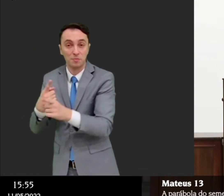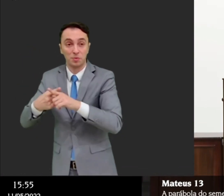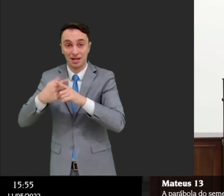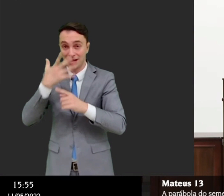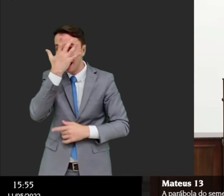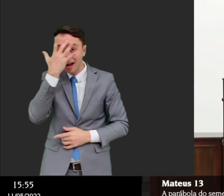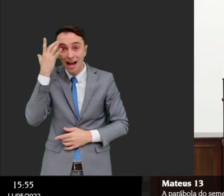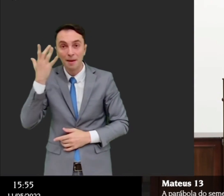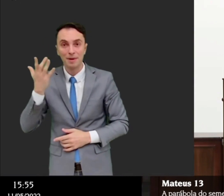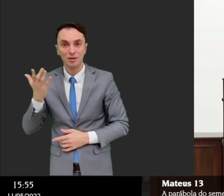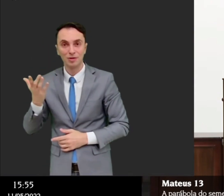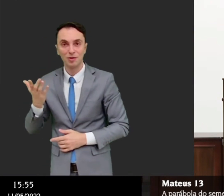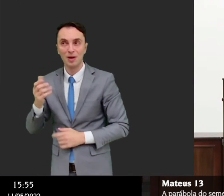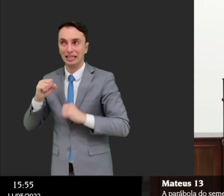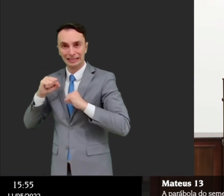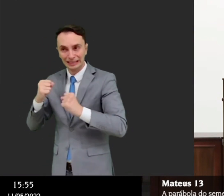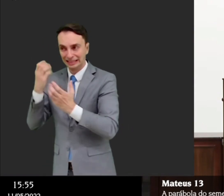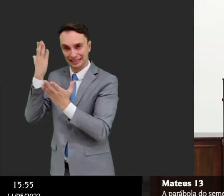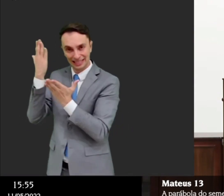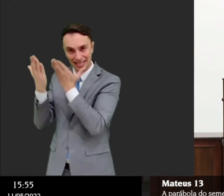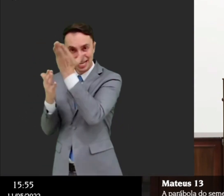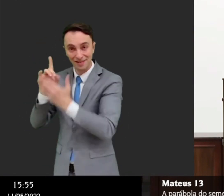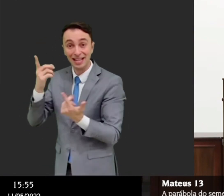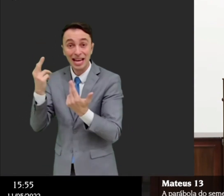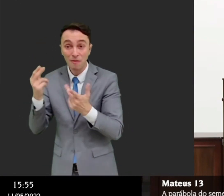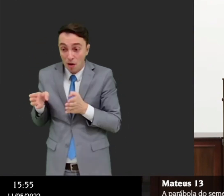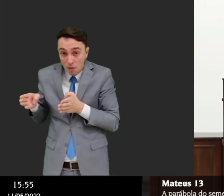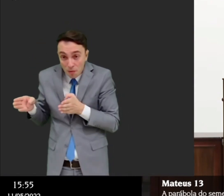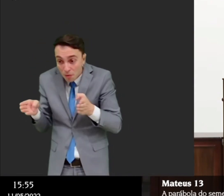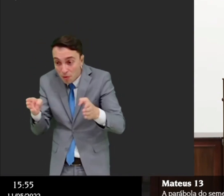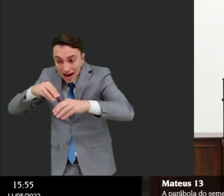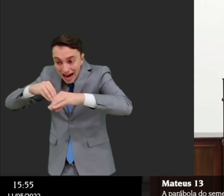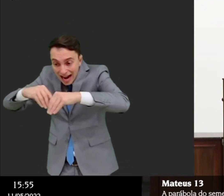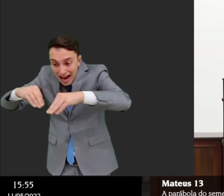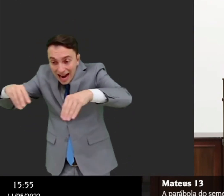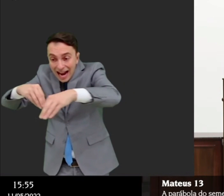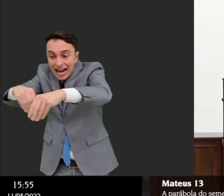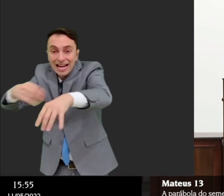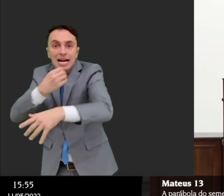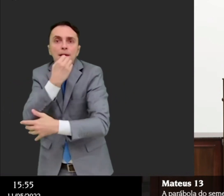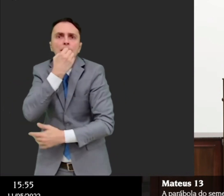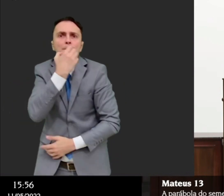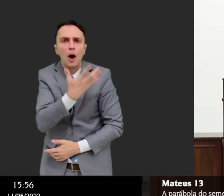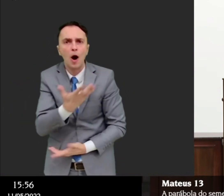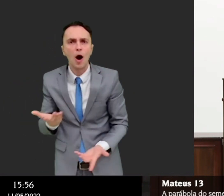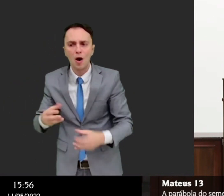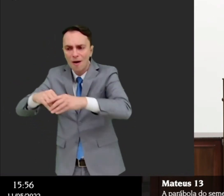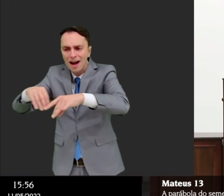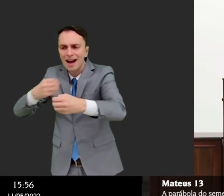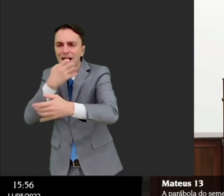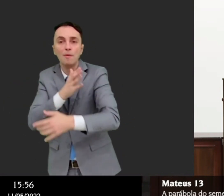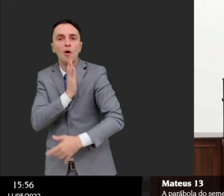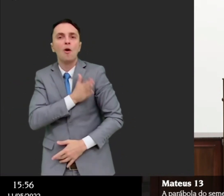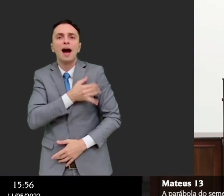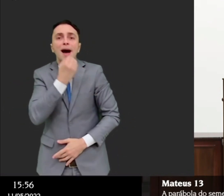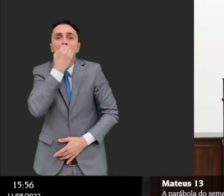É um coração de terra boa. A palavra achou lugar. Achou lugar e vai progredindo. Por que